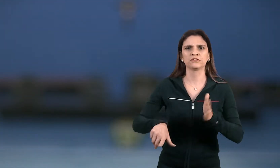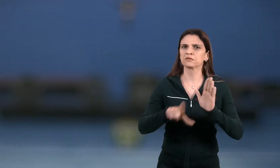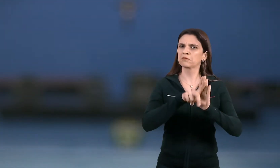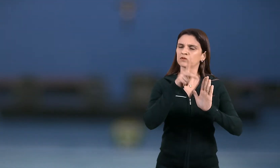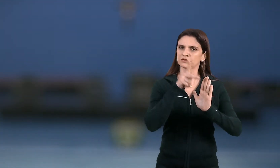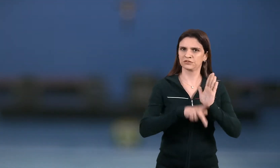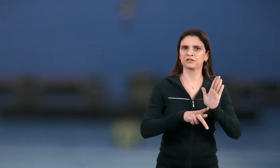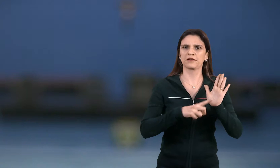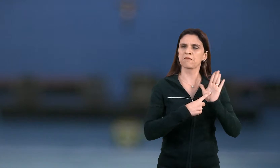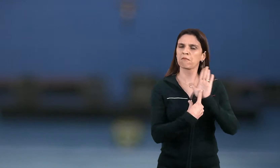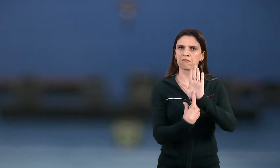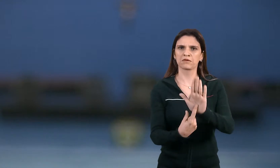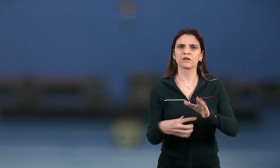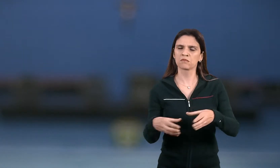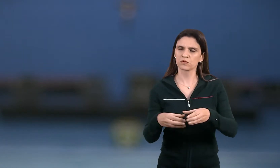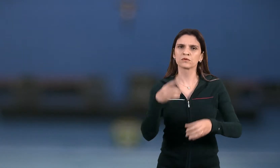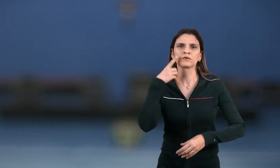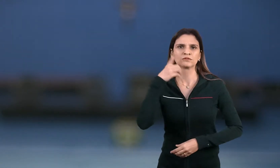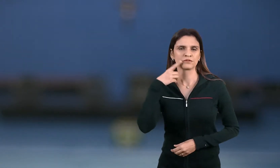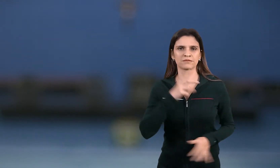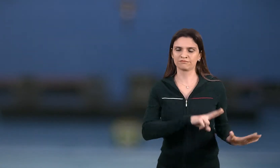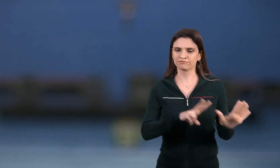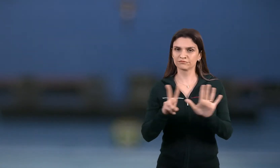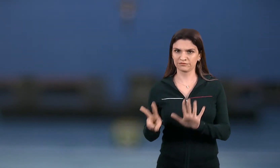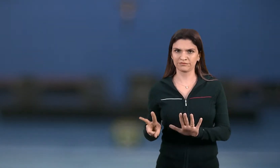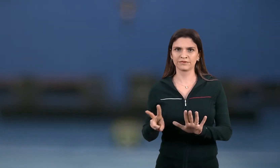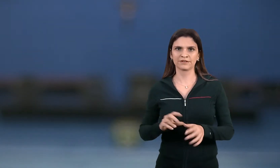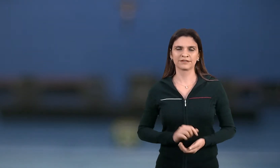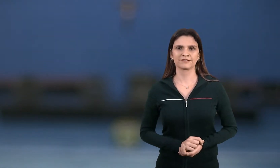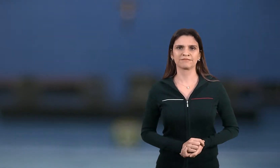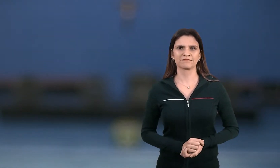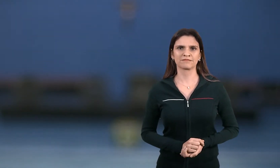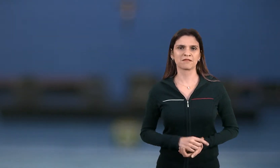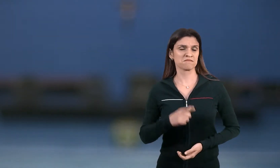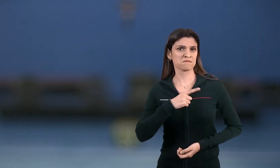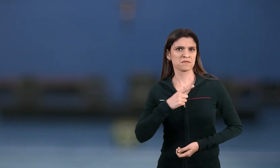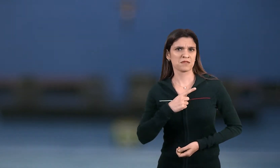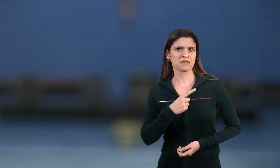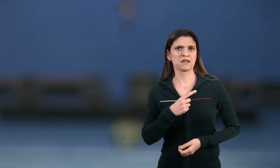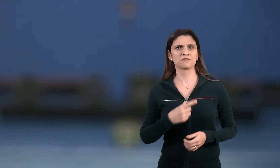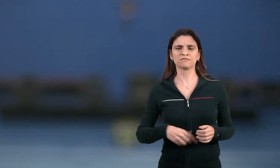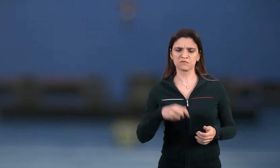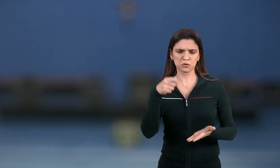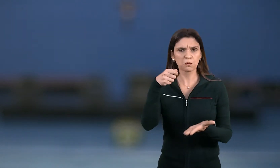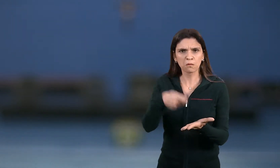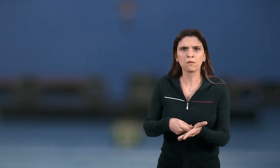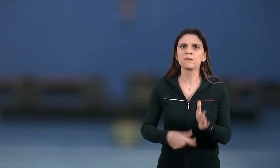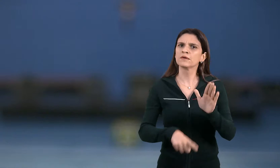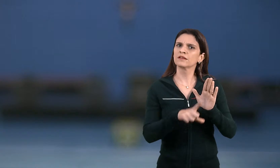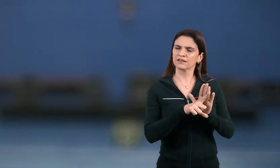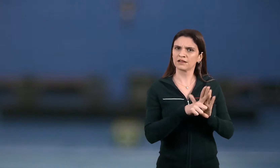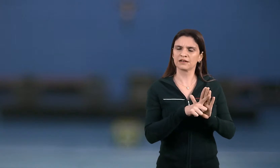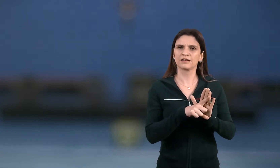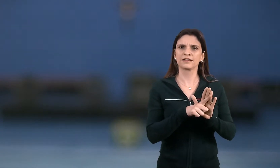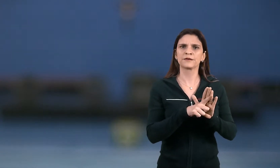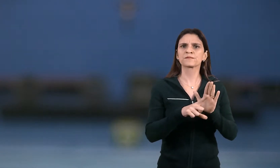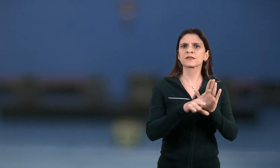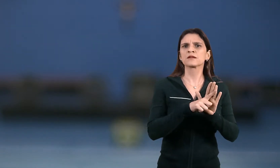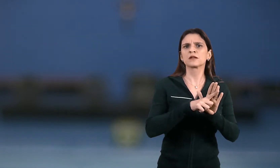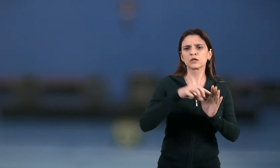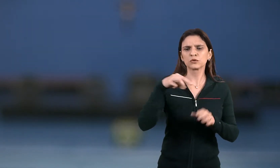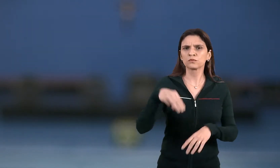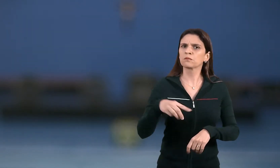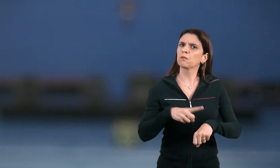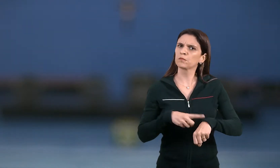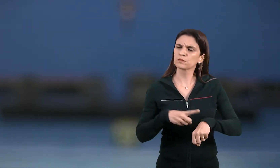Vários projetos foram apresentados pelos parlamentares durante a semana. Entre eles está o que torna obrigatória a divulgação